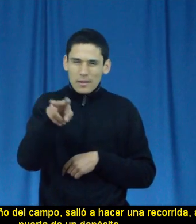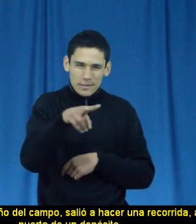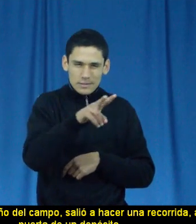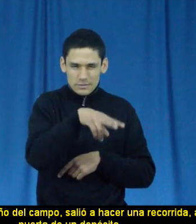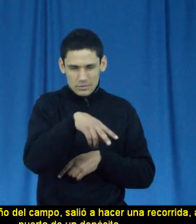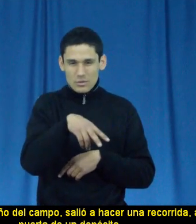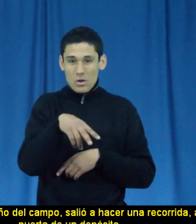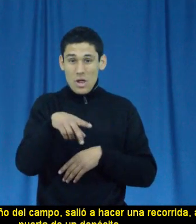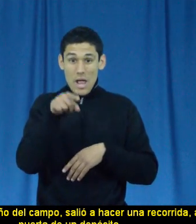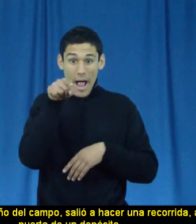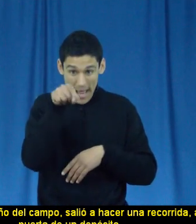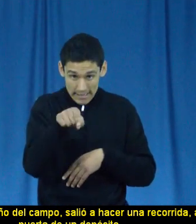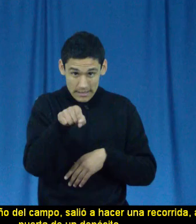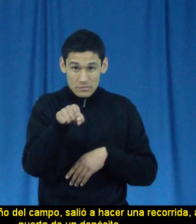salió a hacer una recorrida.